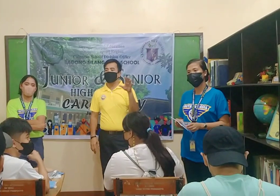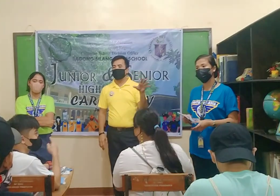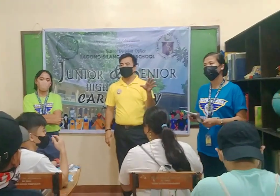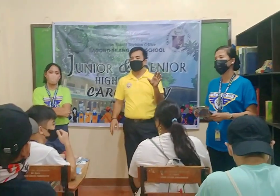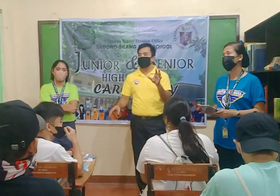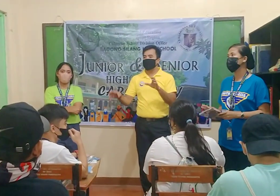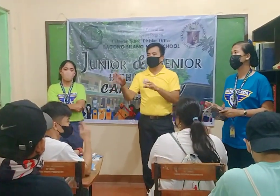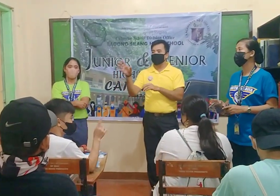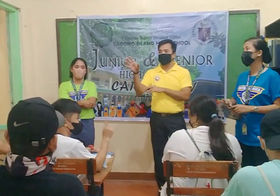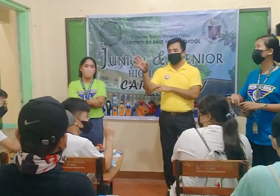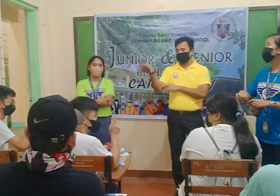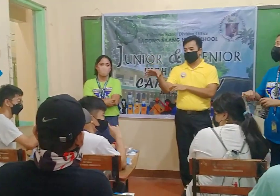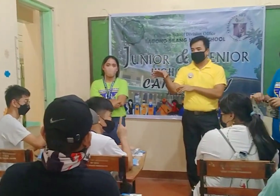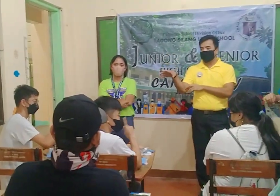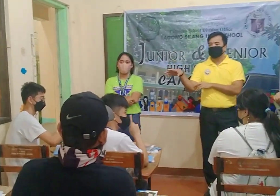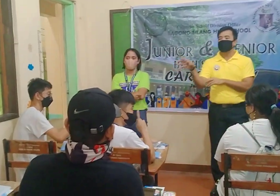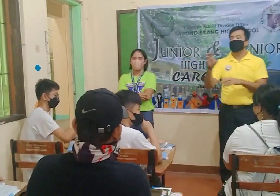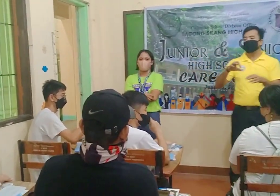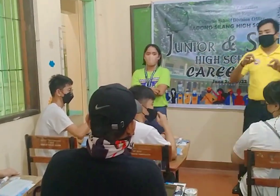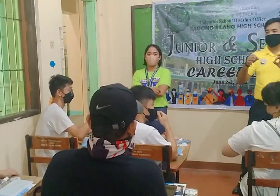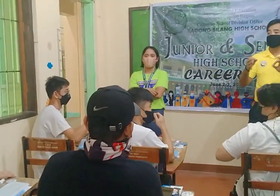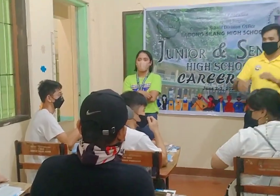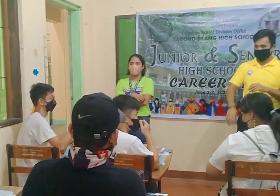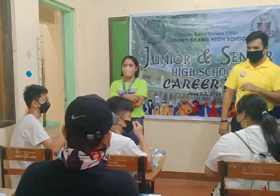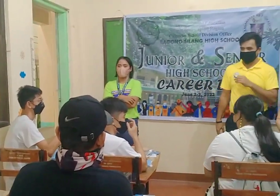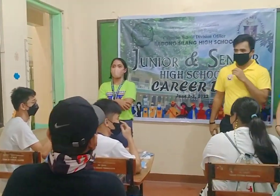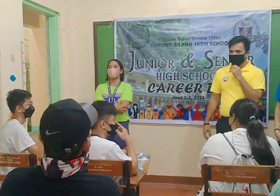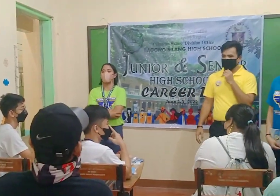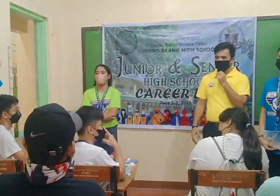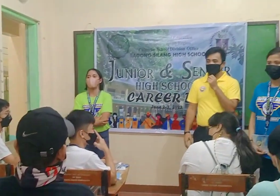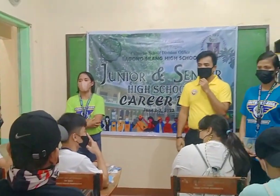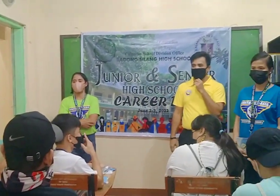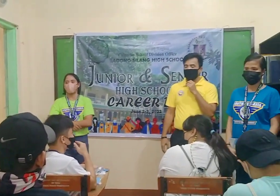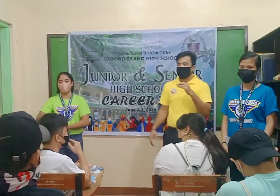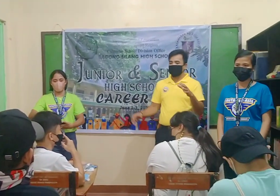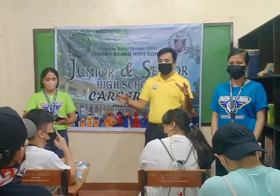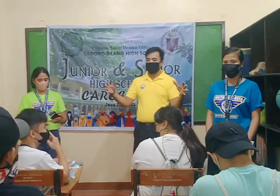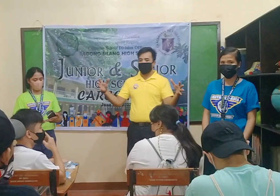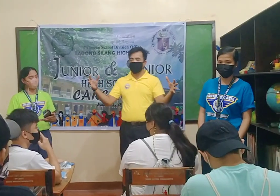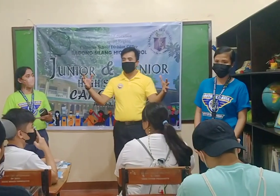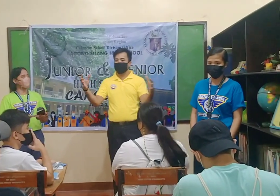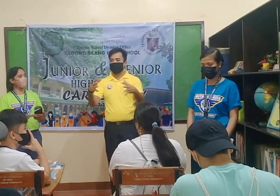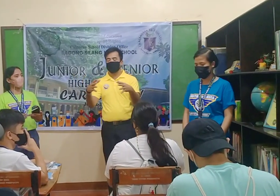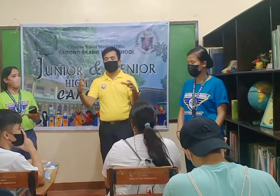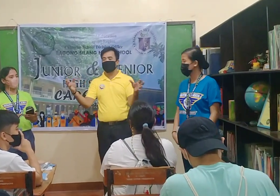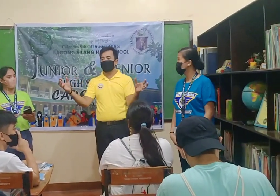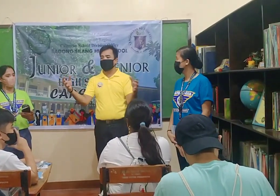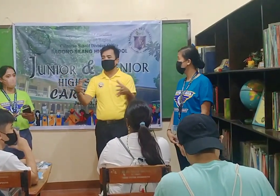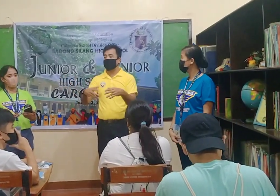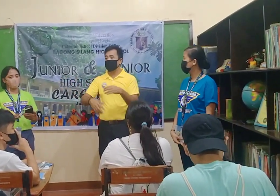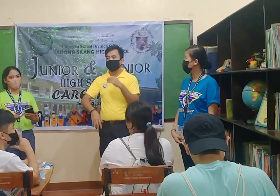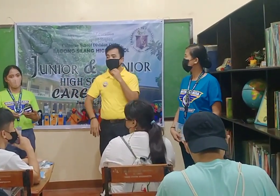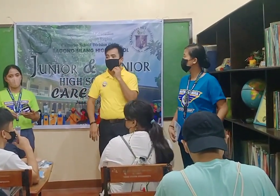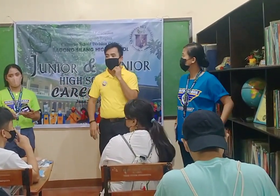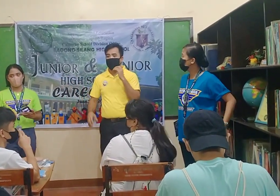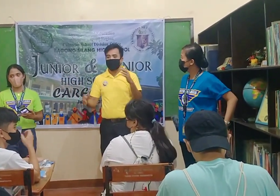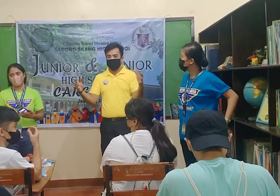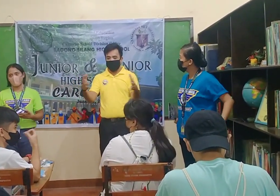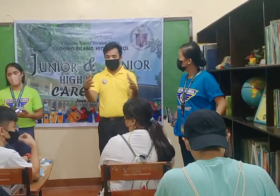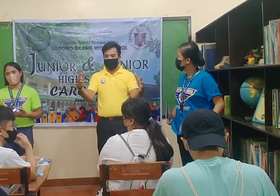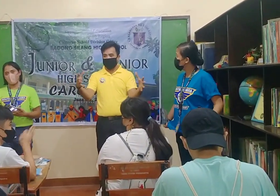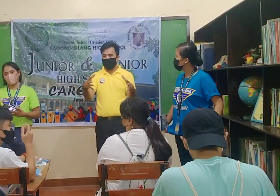Habang nagkaklase, meron pong teacher. Kami po ang teacher. Tapos, hindi po yan sila naka-inclusion,